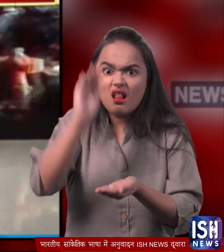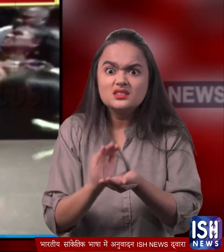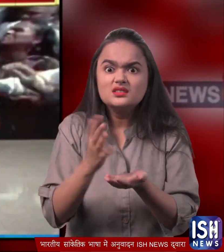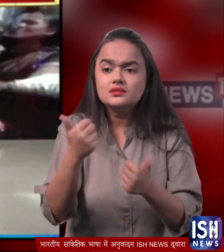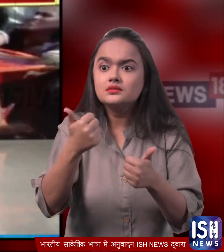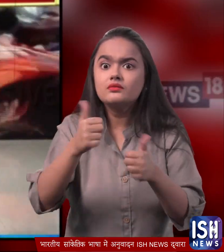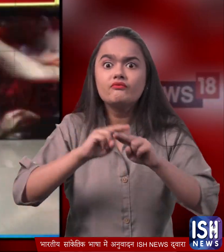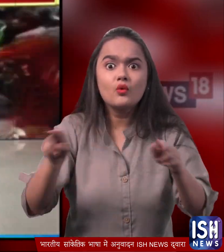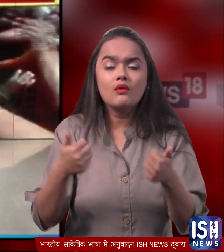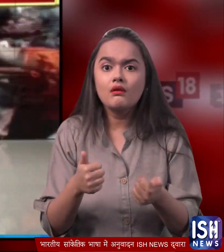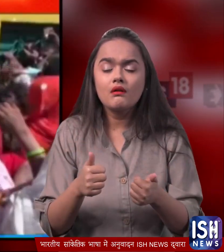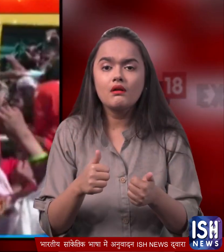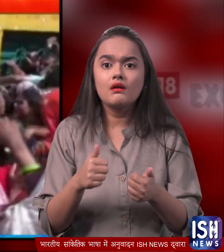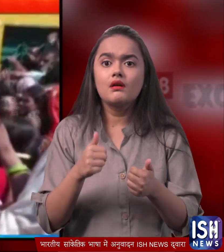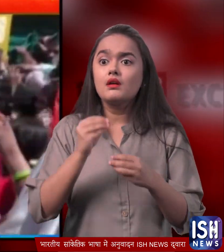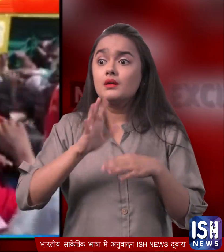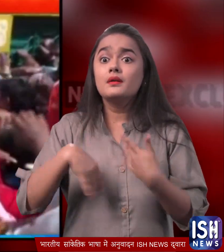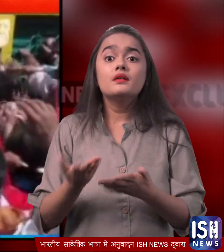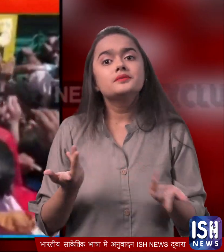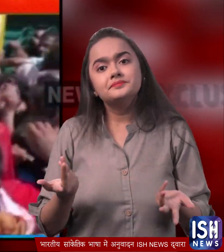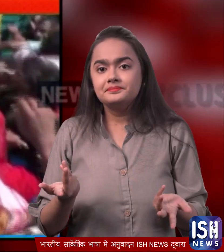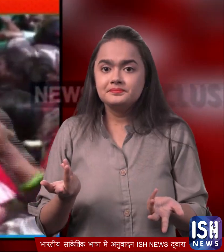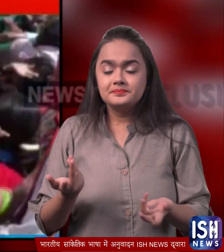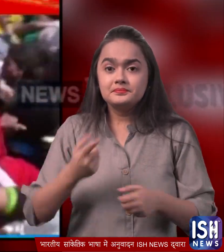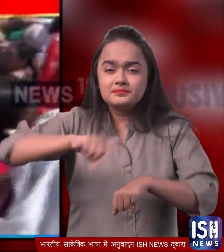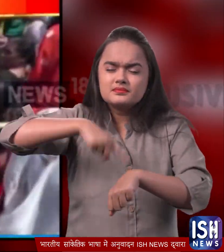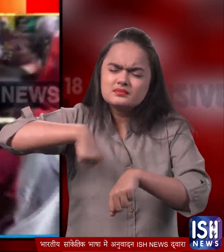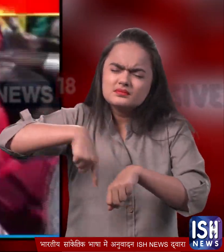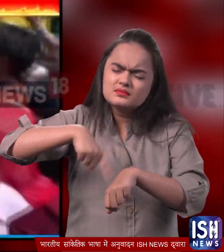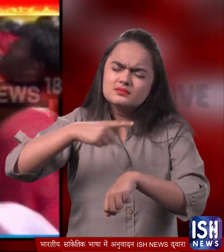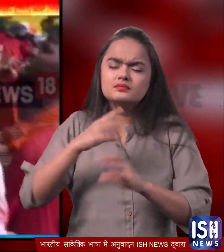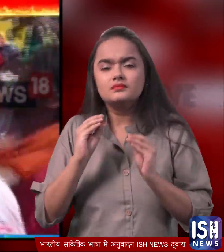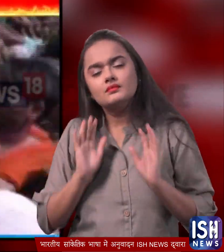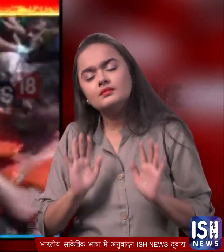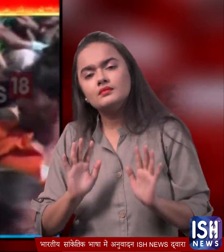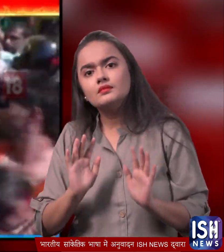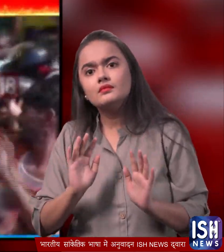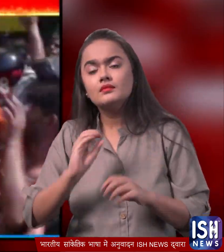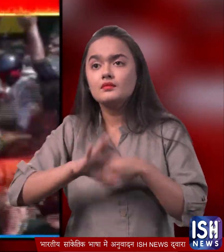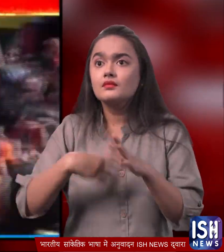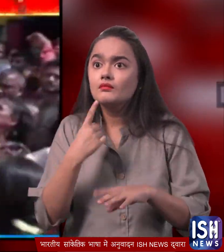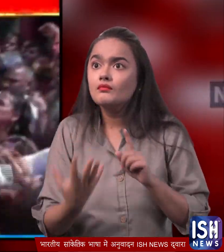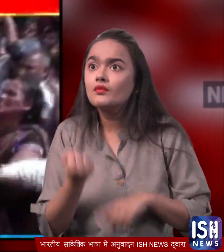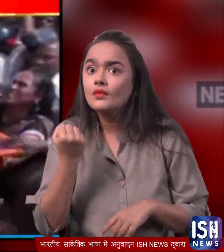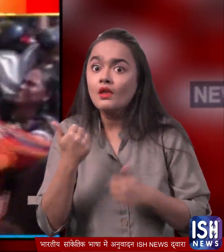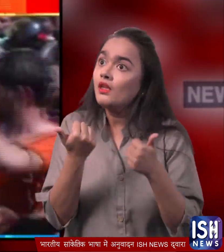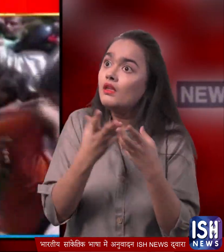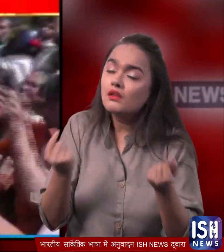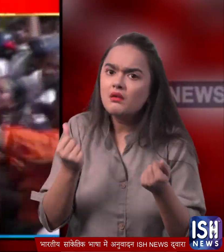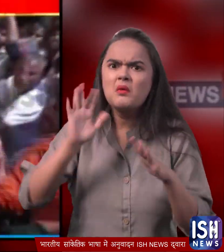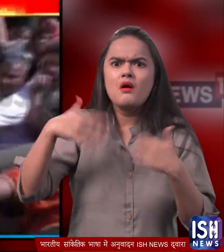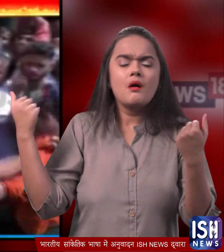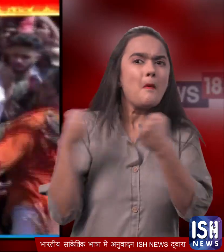की समस्या आकर खड़ी हो गई। बस फिर क्या था, घंटों इंतजार करने के बाद जब ये बात उन्हें पता चली तो उनके